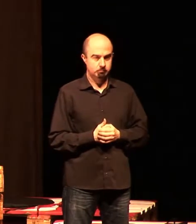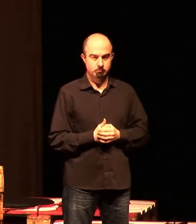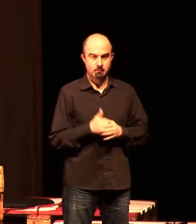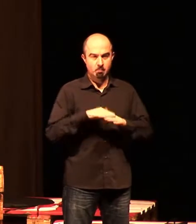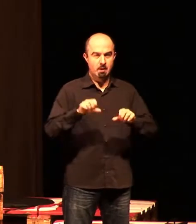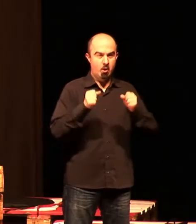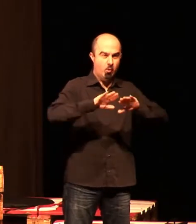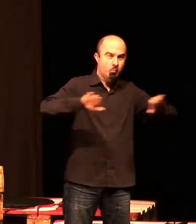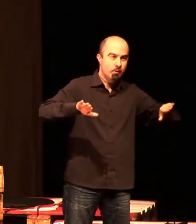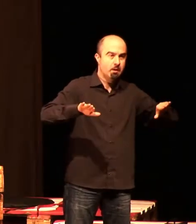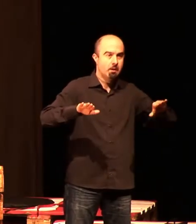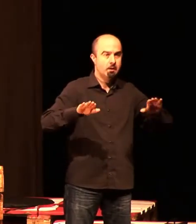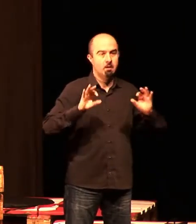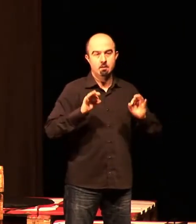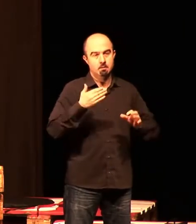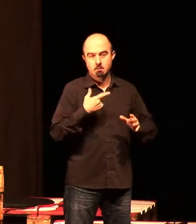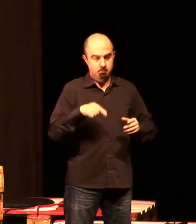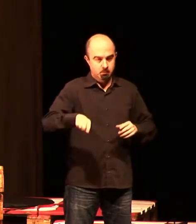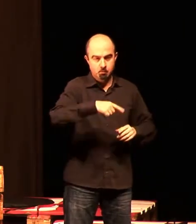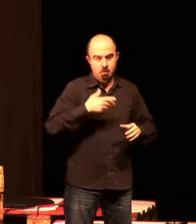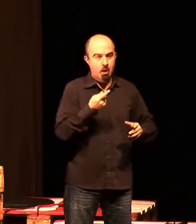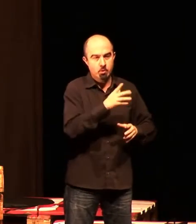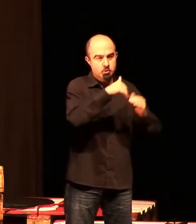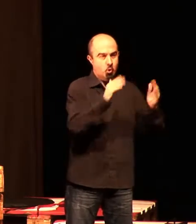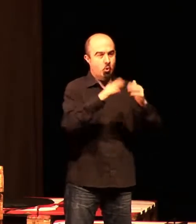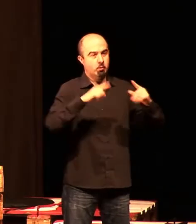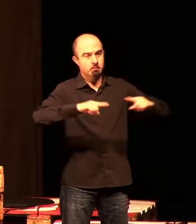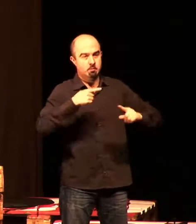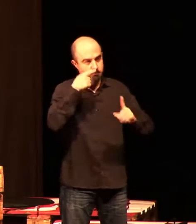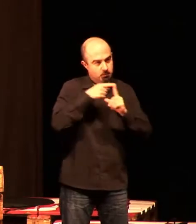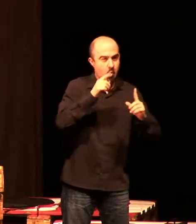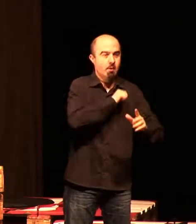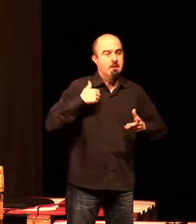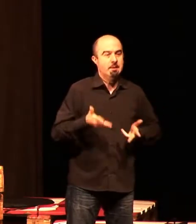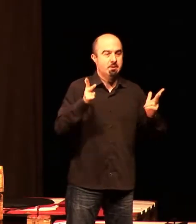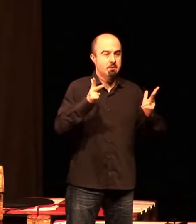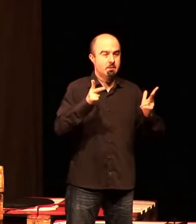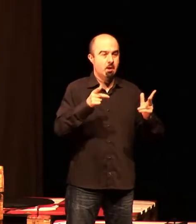Per la ruptura és un emplaçament llançat per diferents organitzacions independentistes,